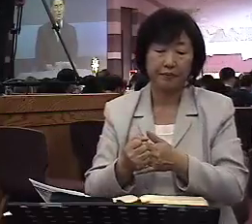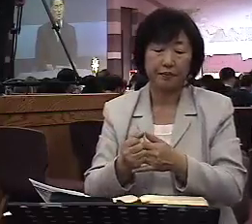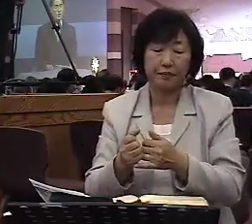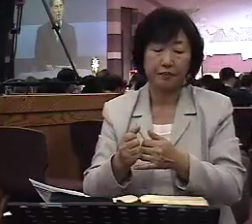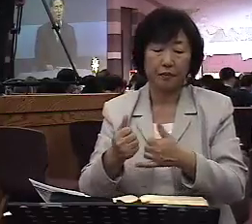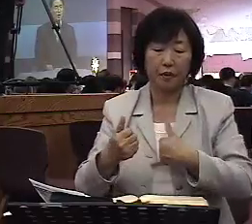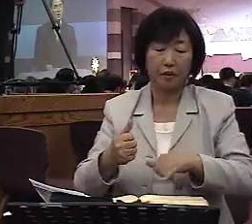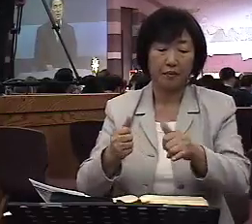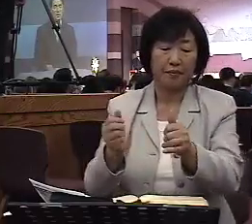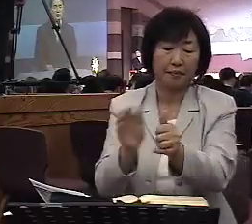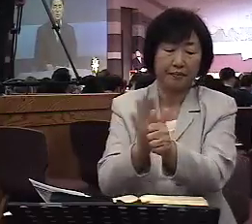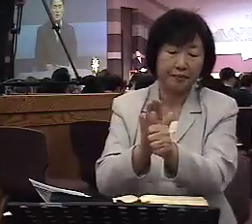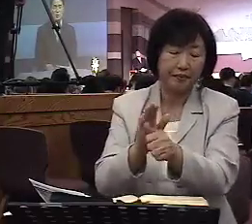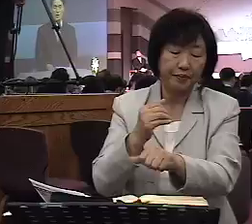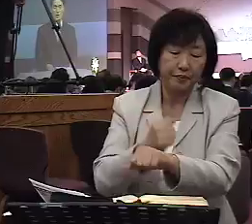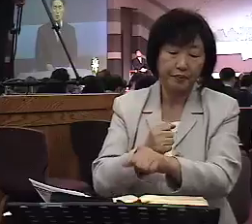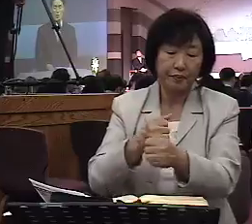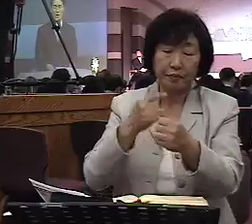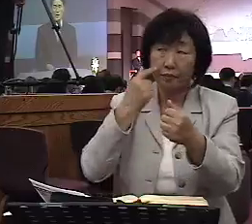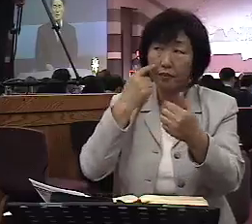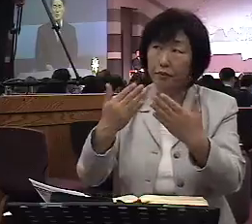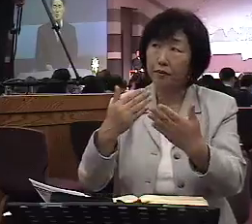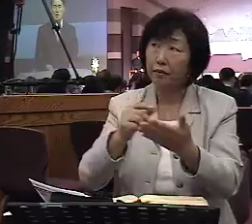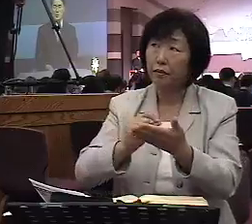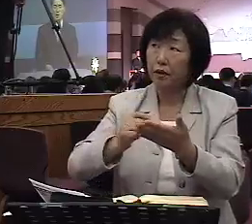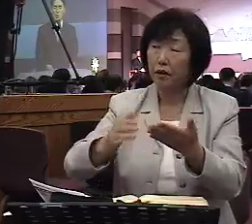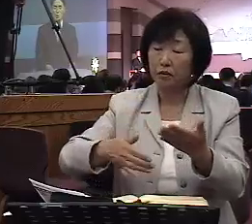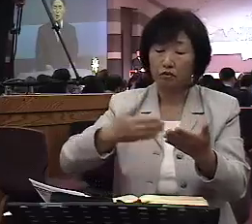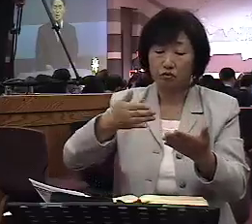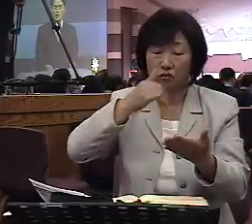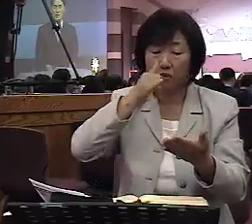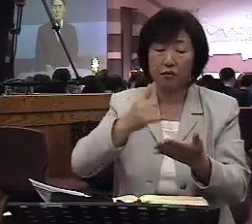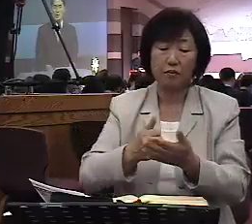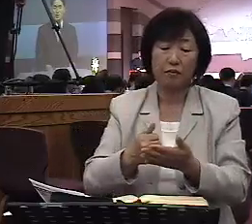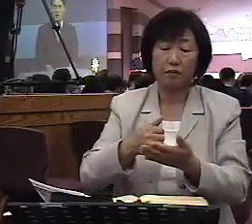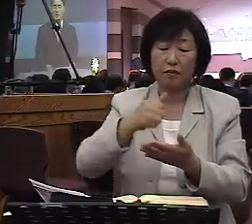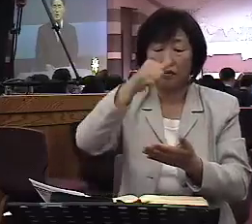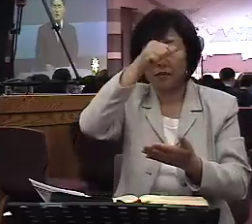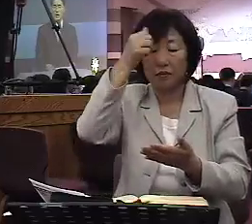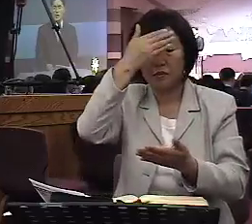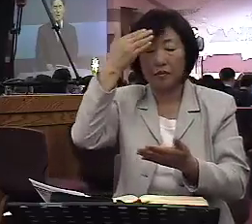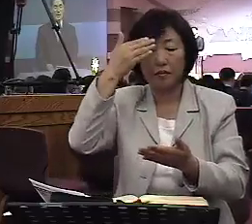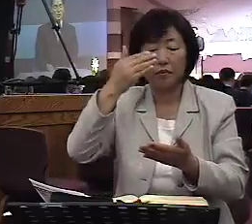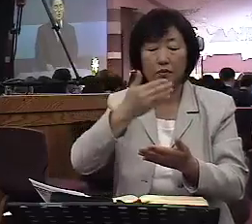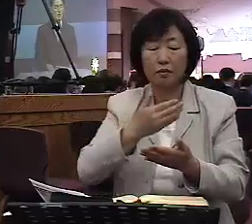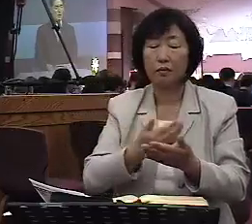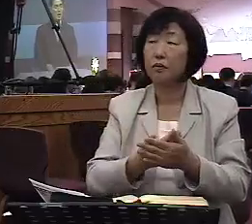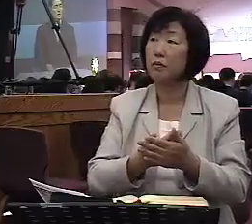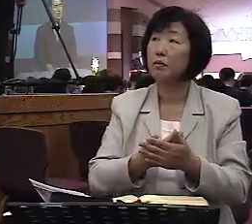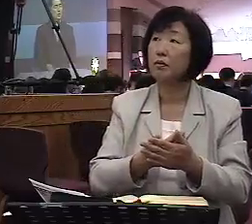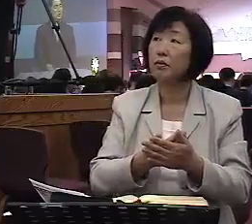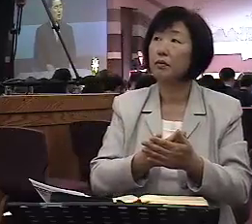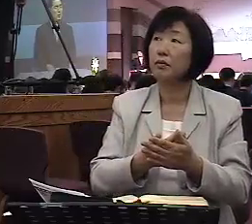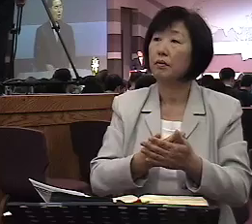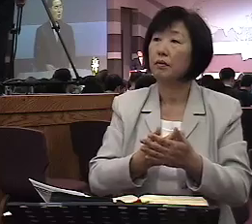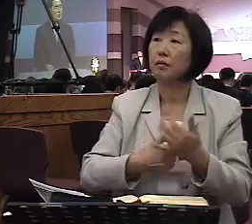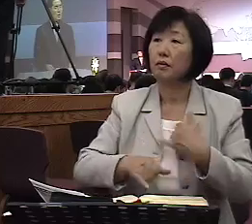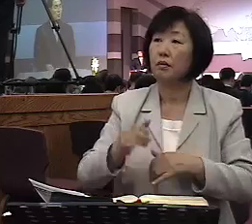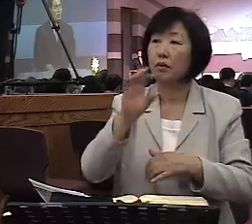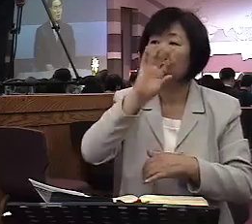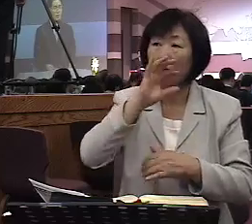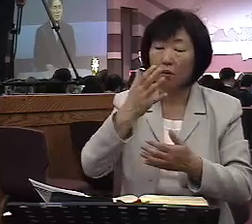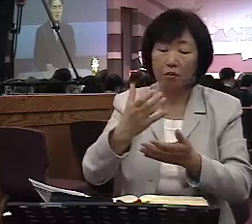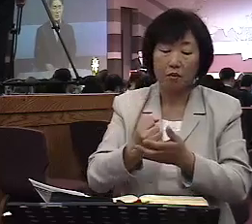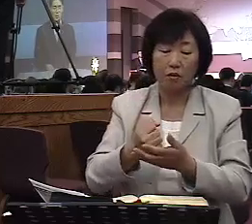격려하시고 확인하셔서 신청할 수 있도록. 그래서 이 청소년의 참 귀한 때에 자녀들이 훈련받고